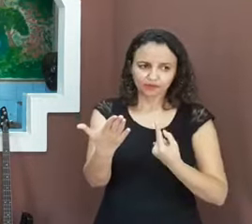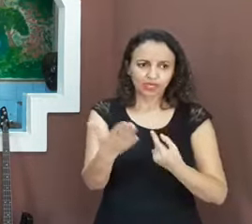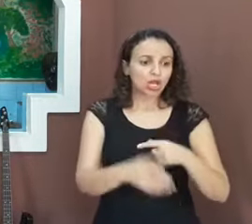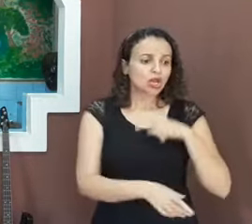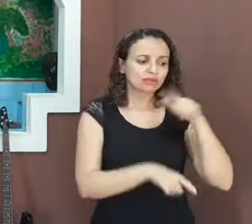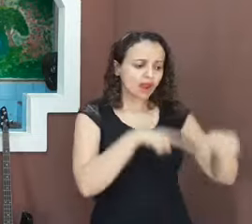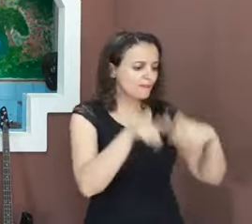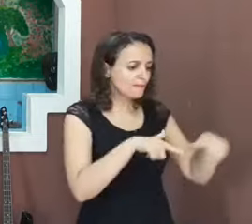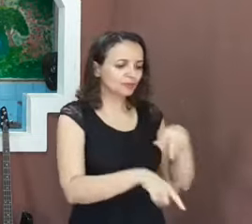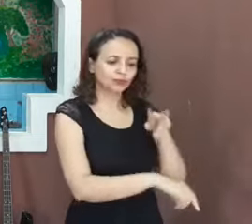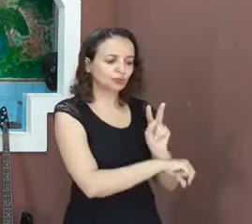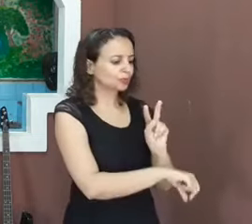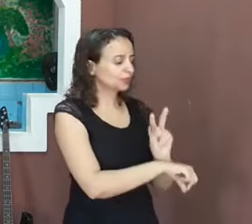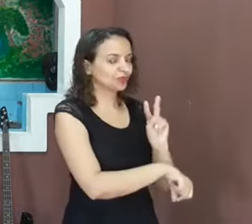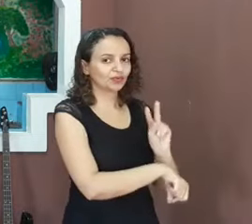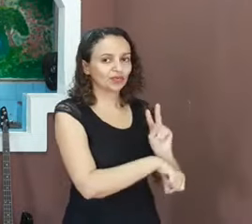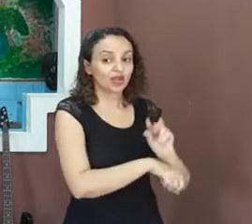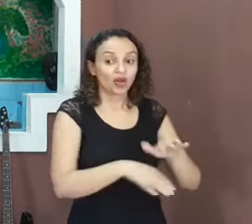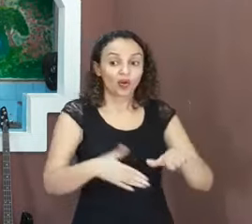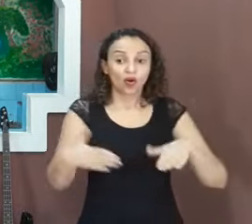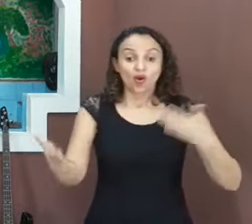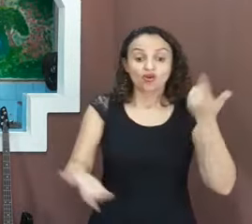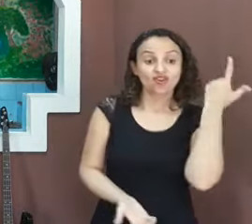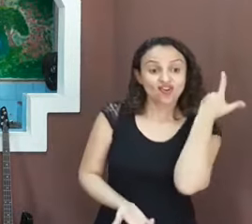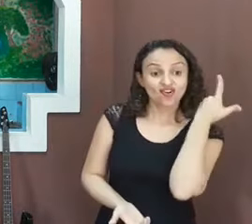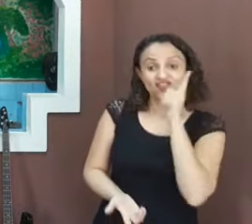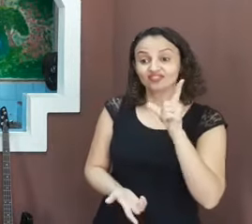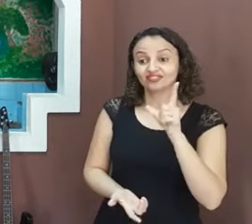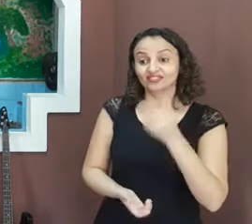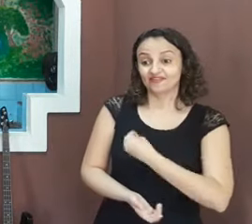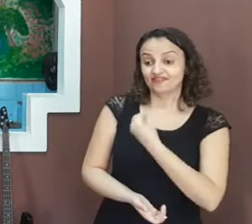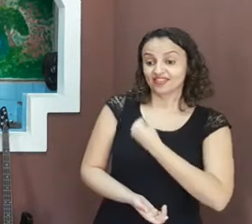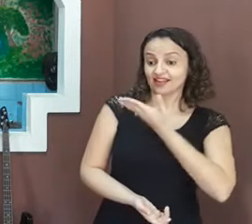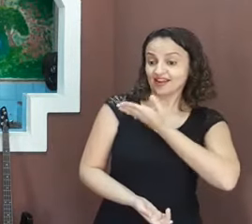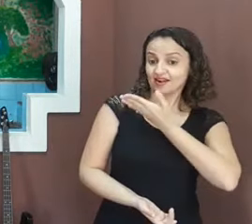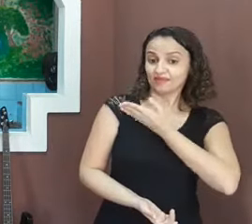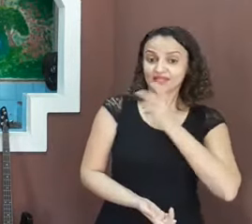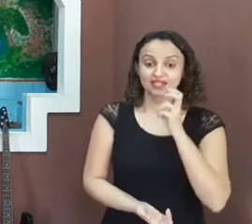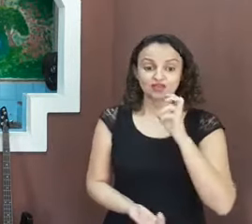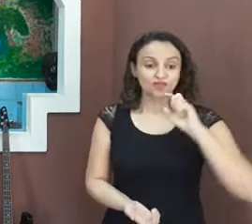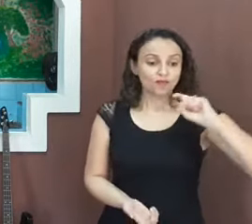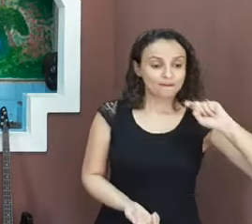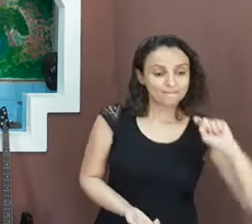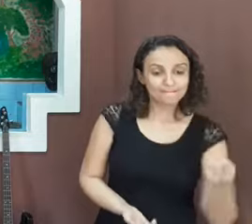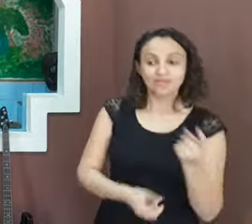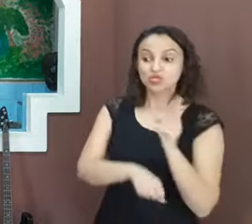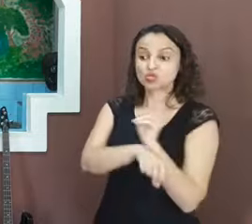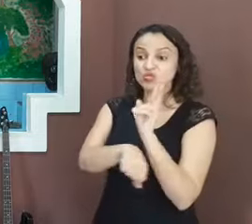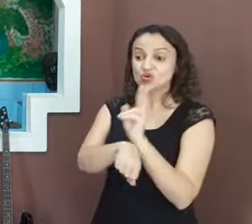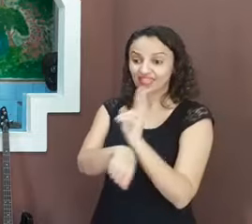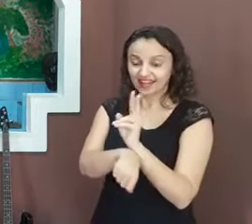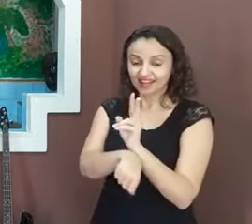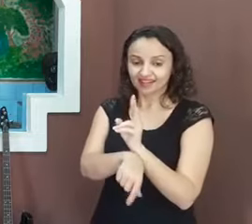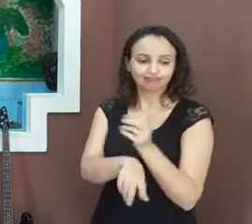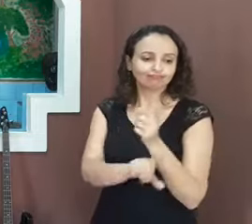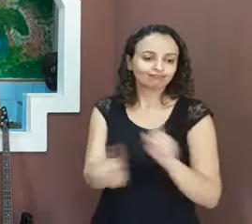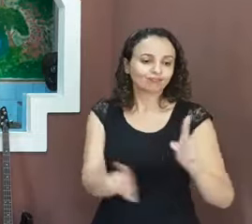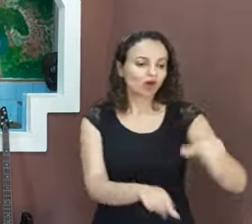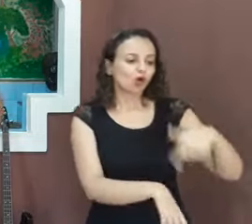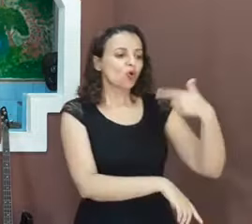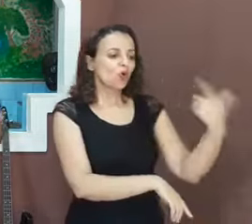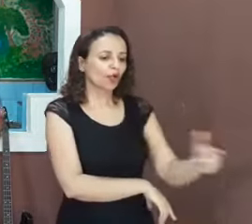cuidar bem dos 5 mil, do segundo 5 mil, ele faz um novo perfil. Não, ele pula para o Instagram, que aí não tem perfil, pode